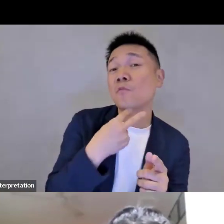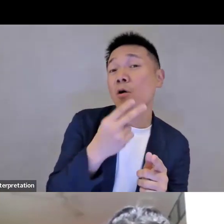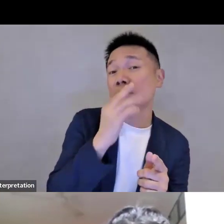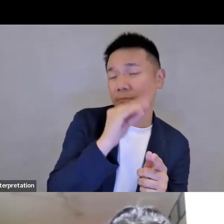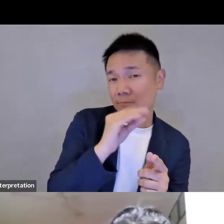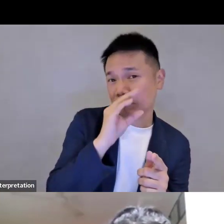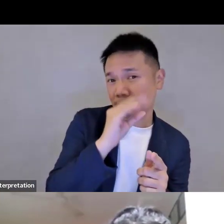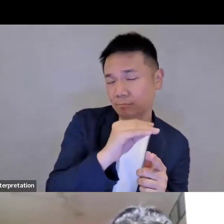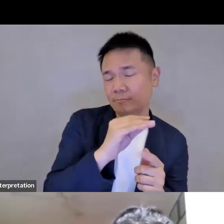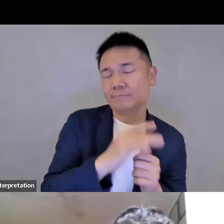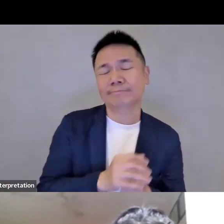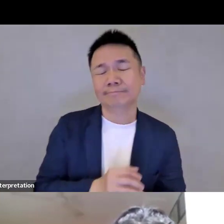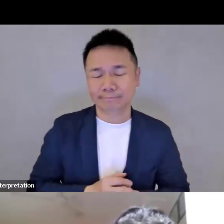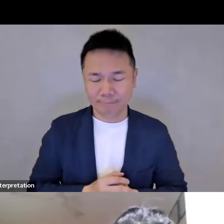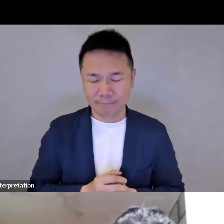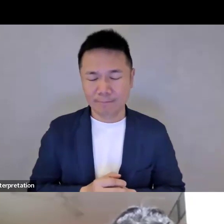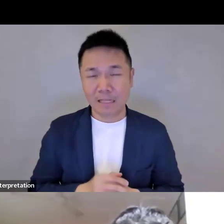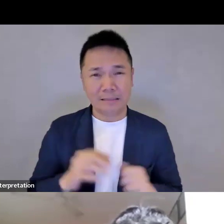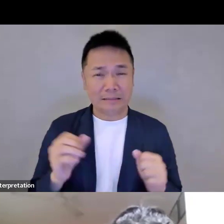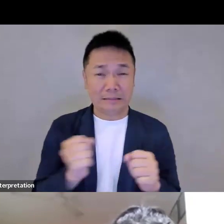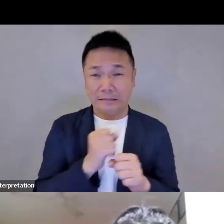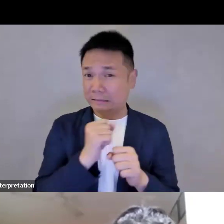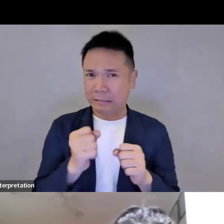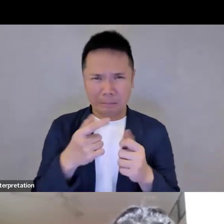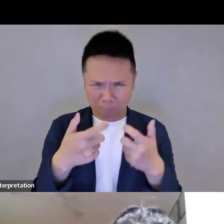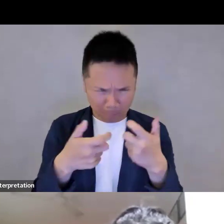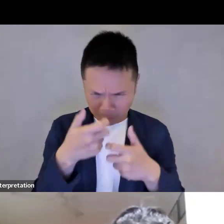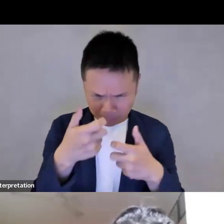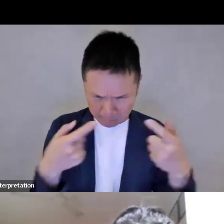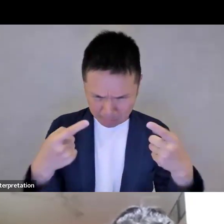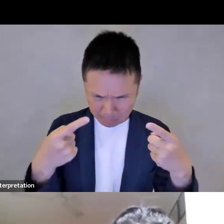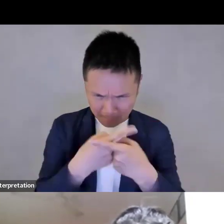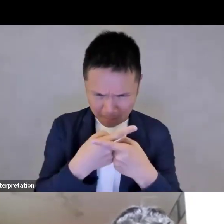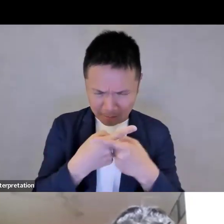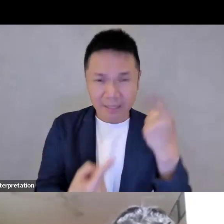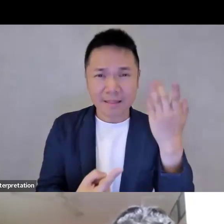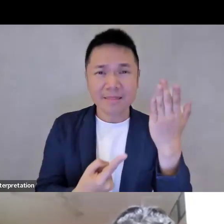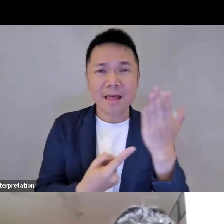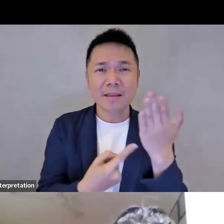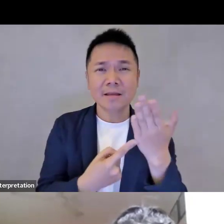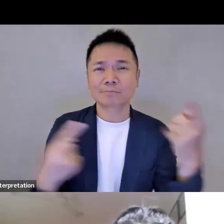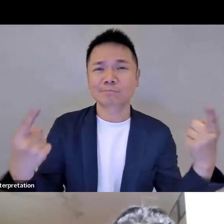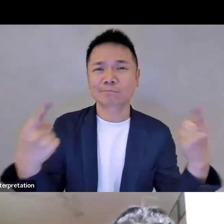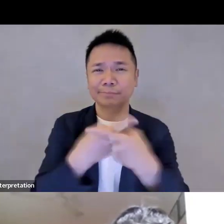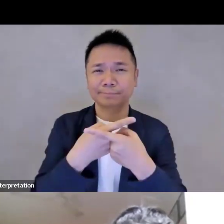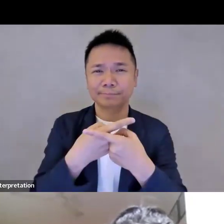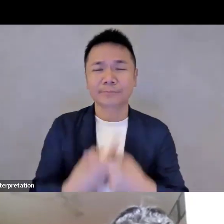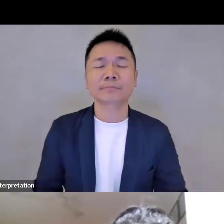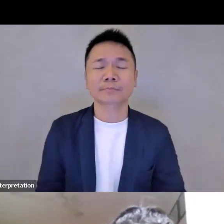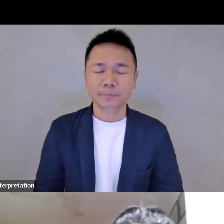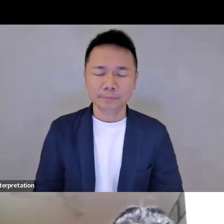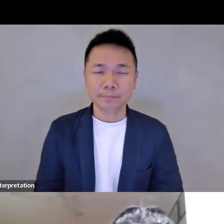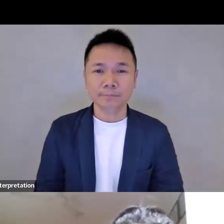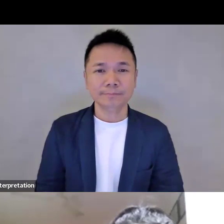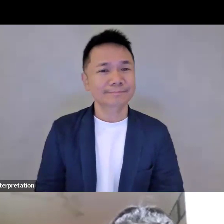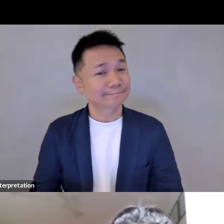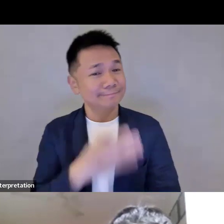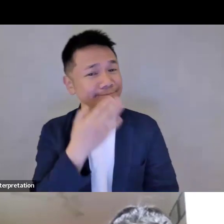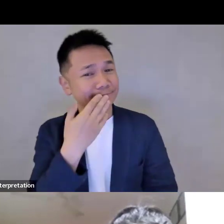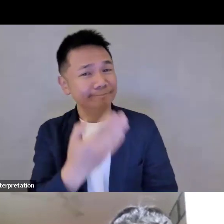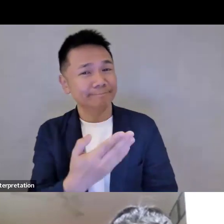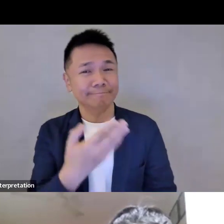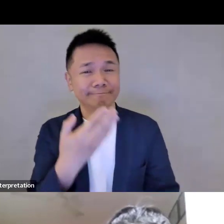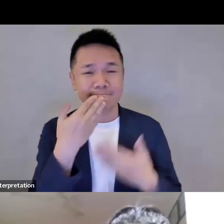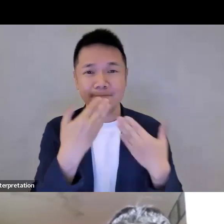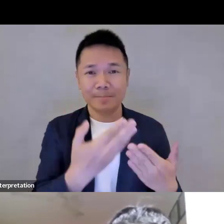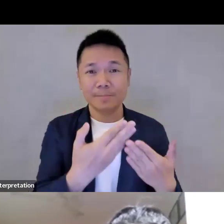大家可以听到这个原本的这个的声音，因为我们有这个技